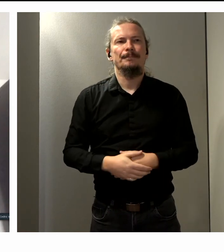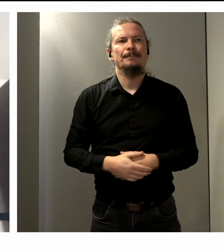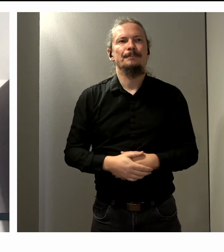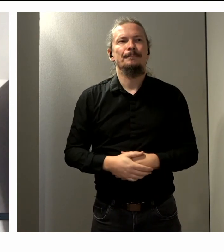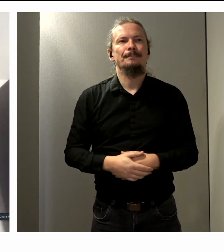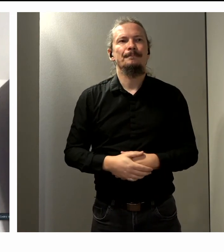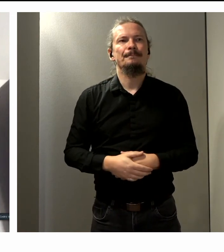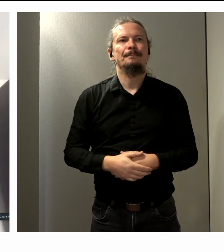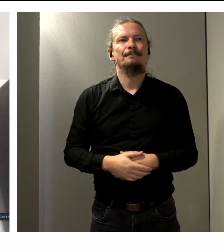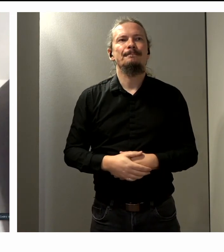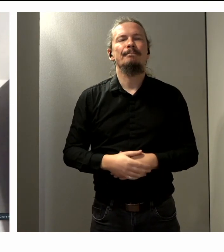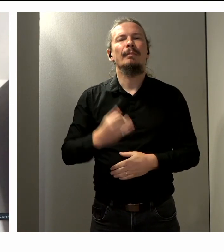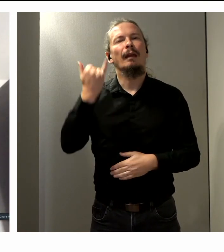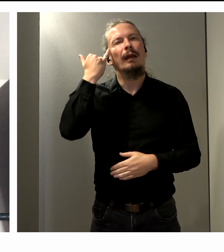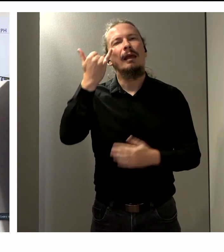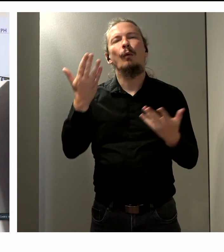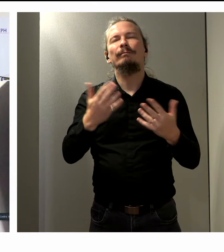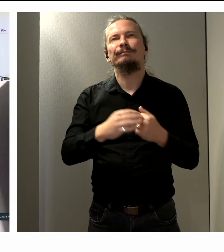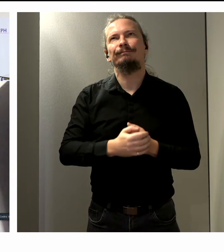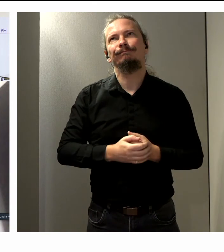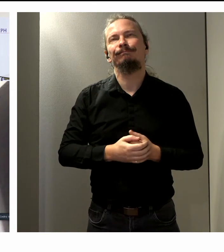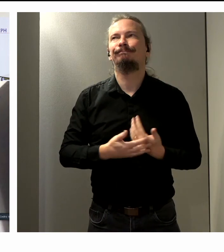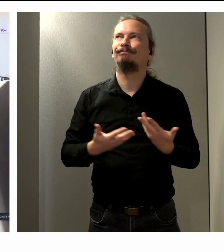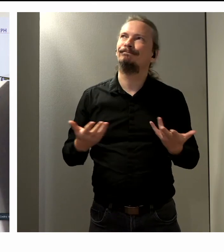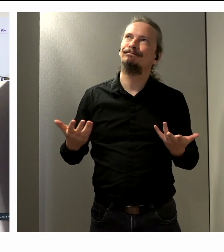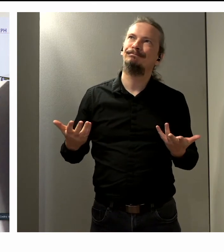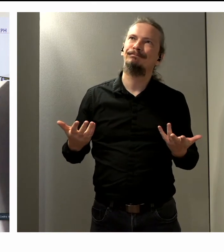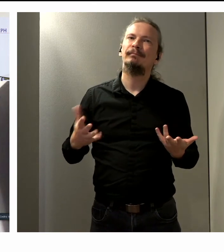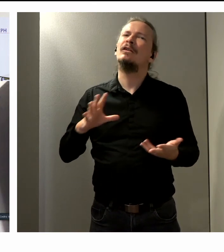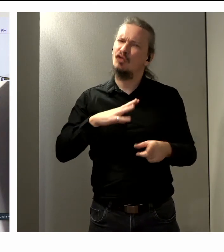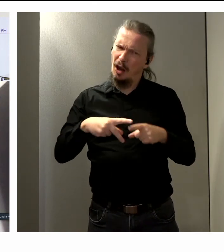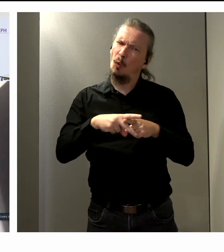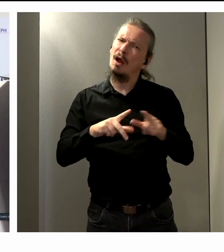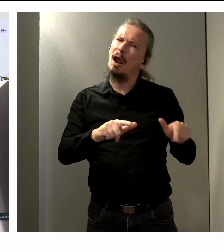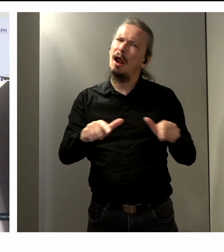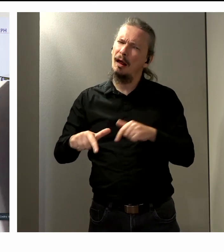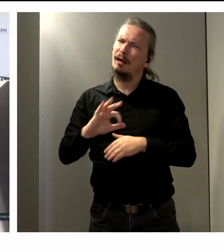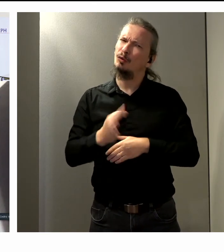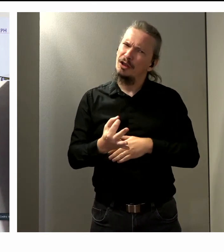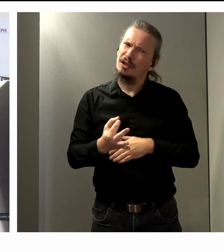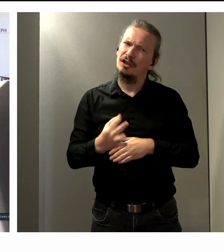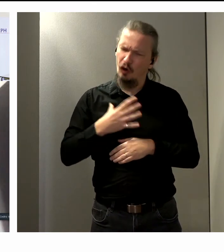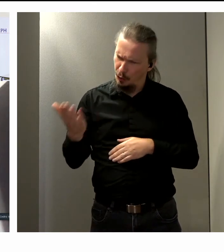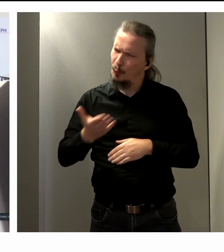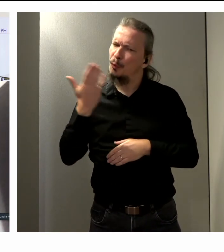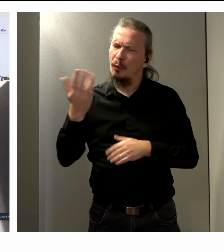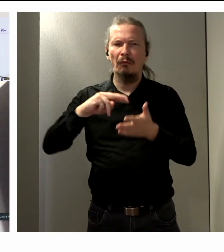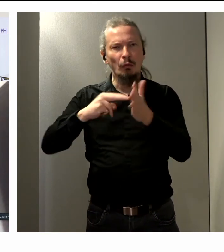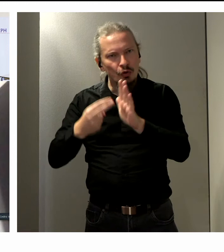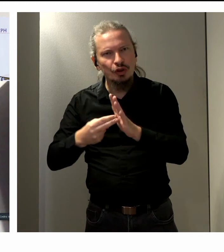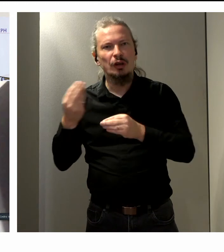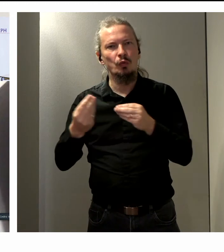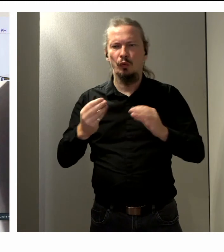j'insisterai, c'est cette idée sur laquelle aujourd'hui il y a des outils perfectionnés,